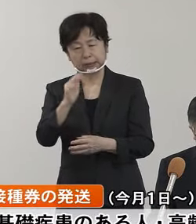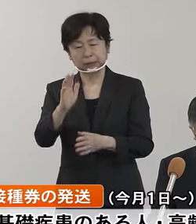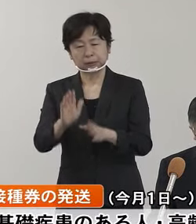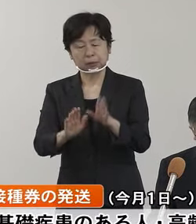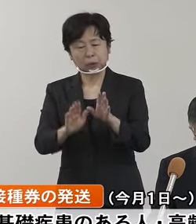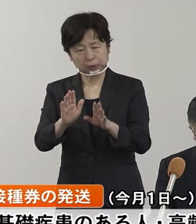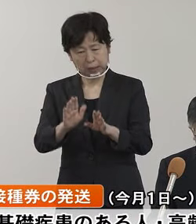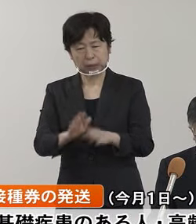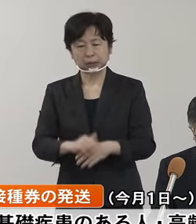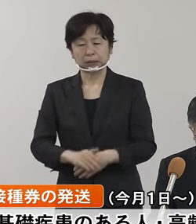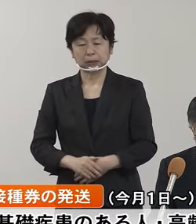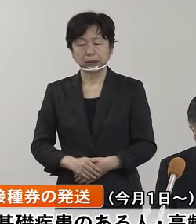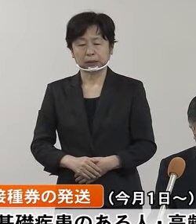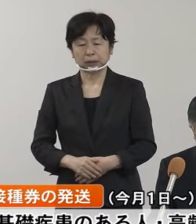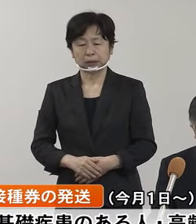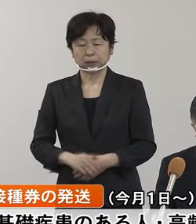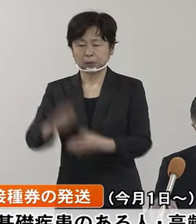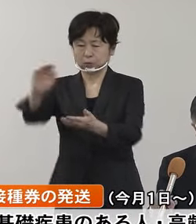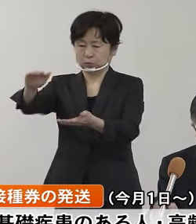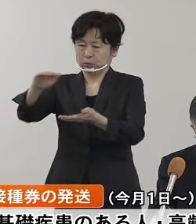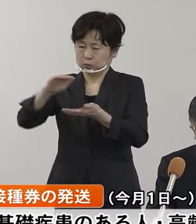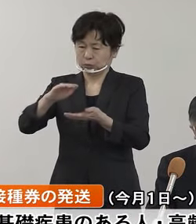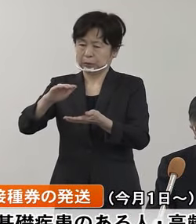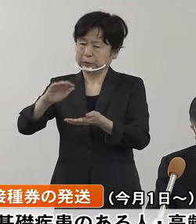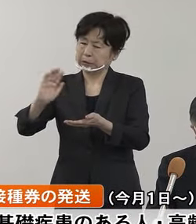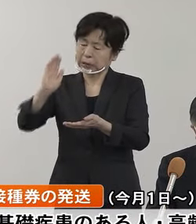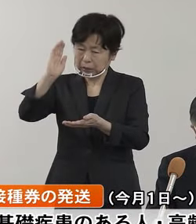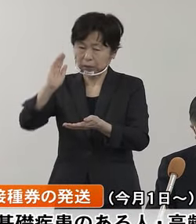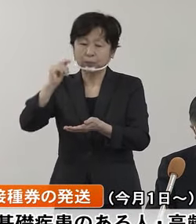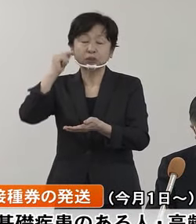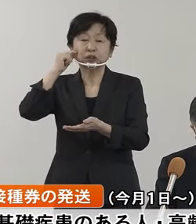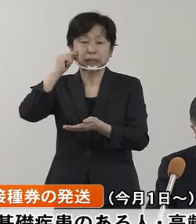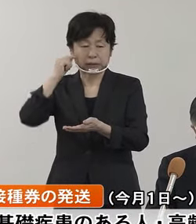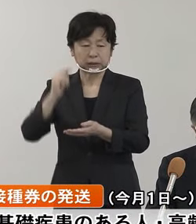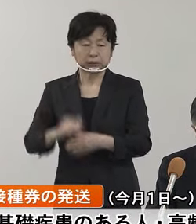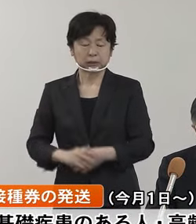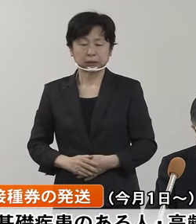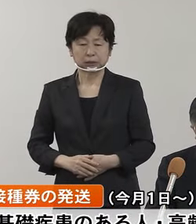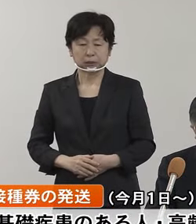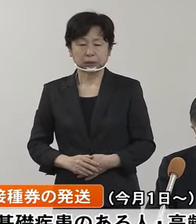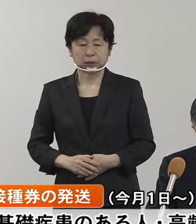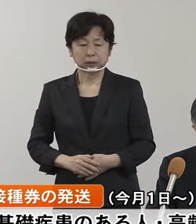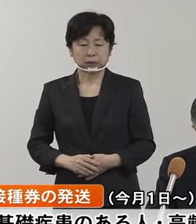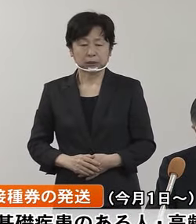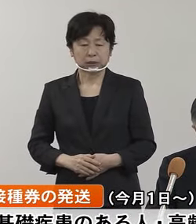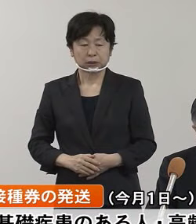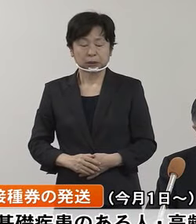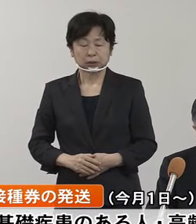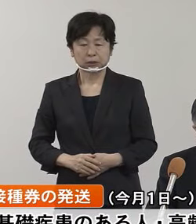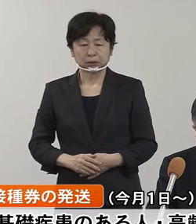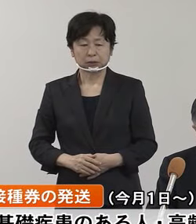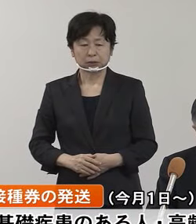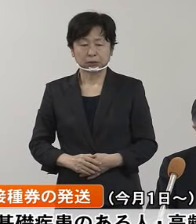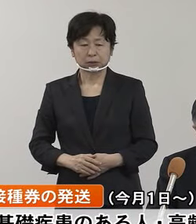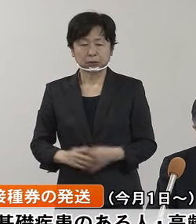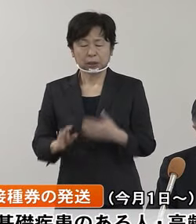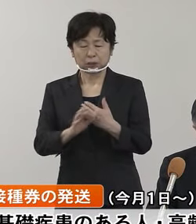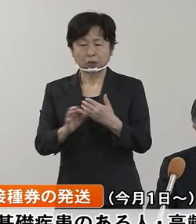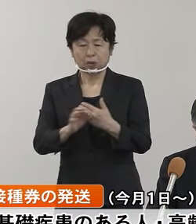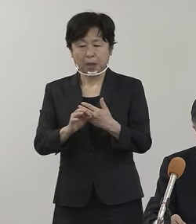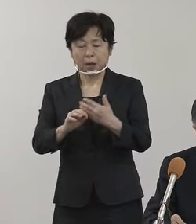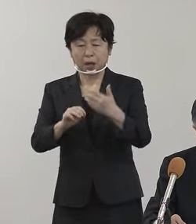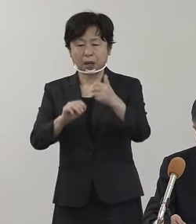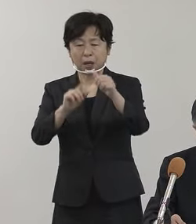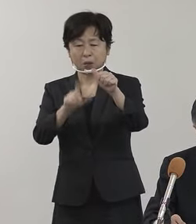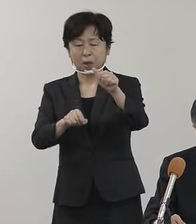基礎疾患のある人や高齢者施設などで働く人、60歳から64歳までの市民に接種券を発送し